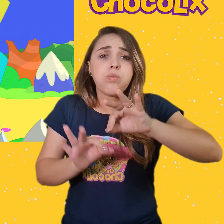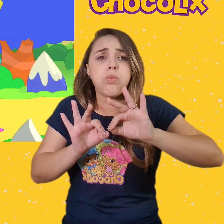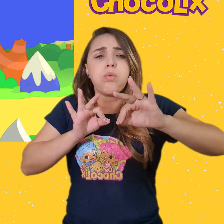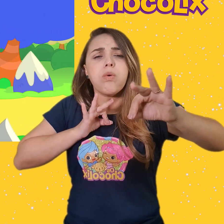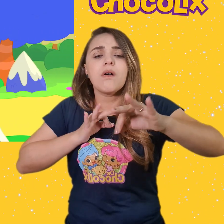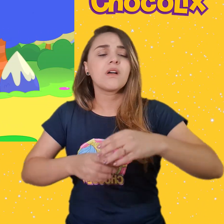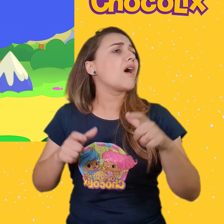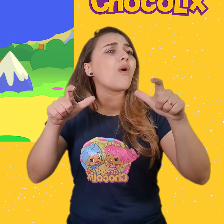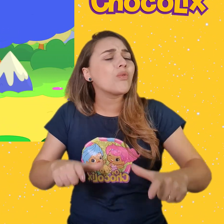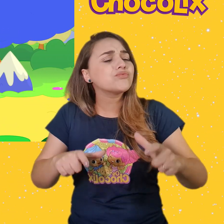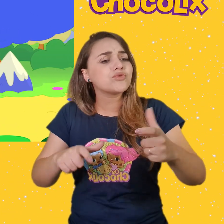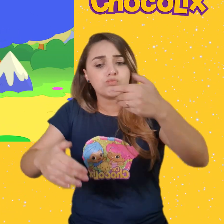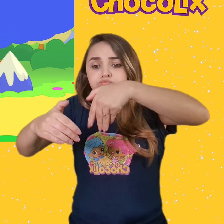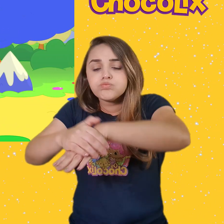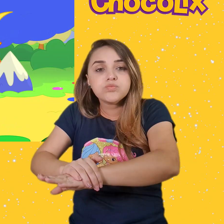o tesouro?